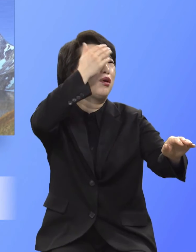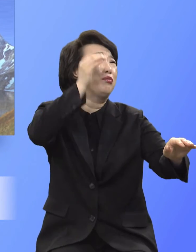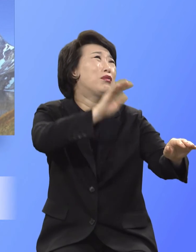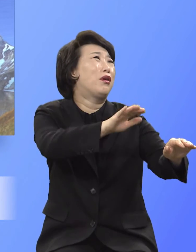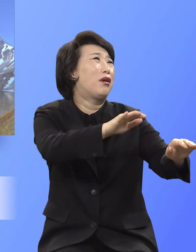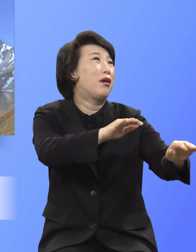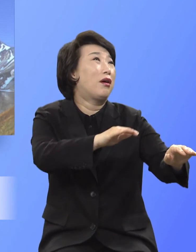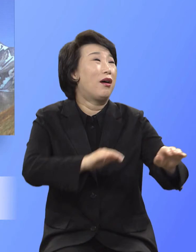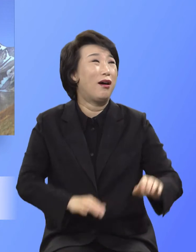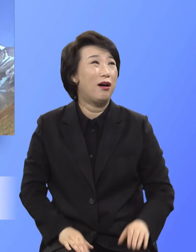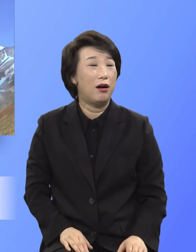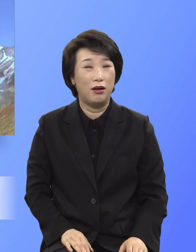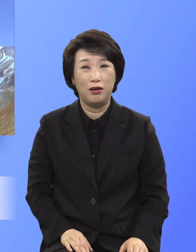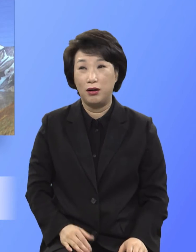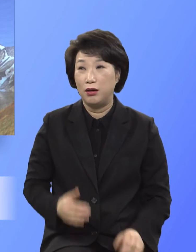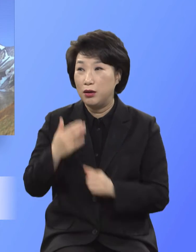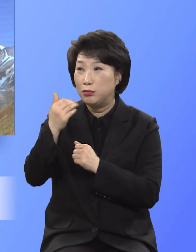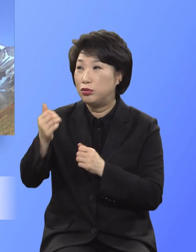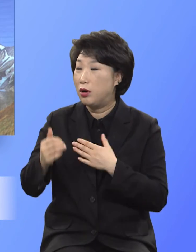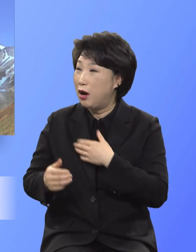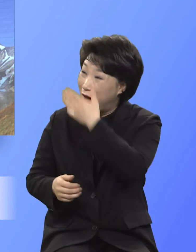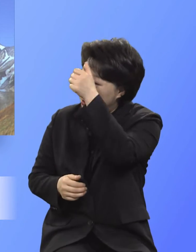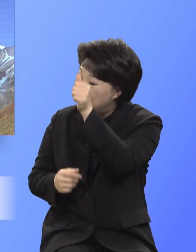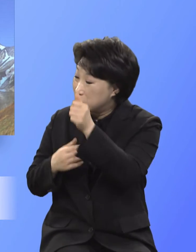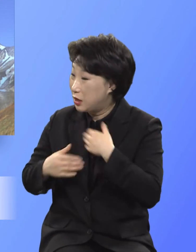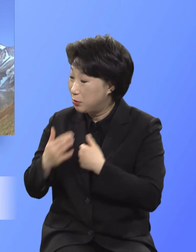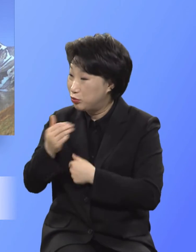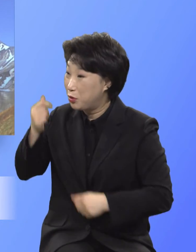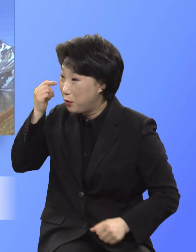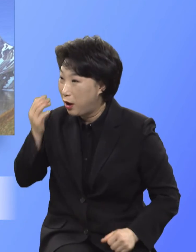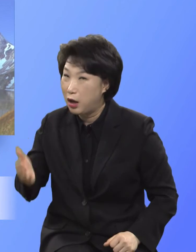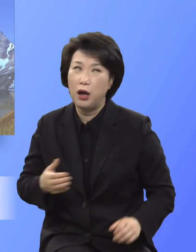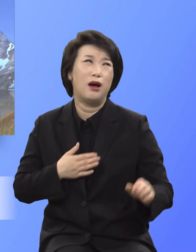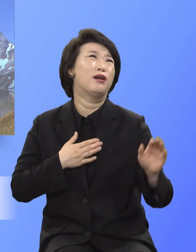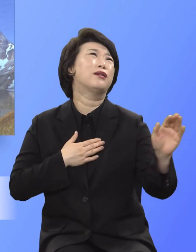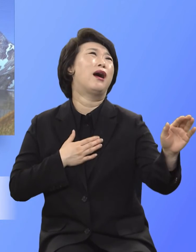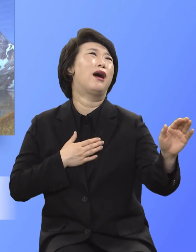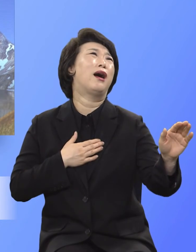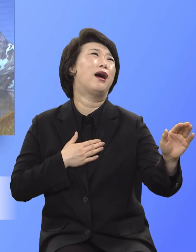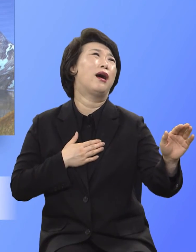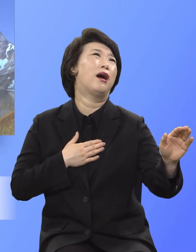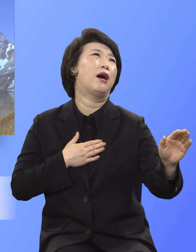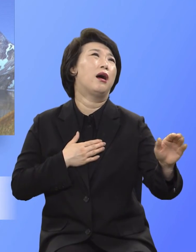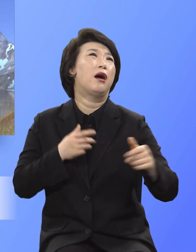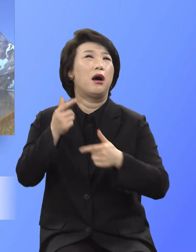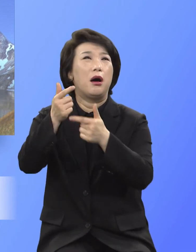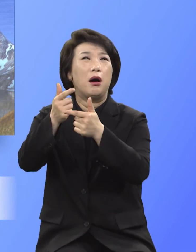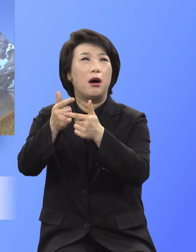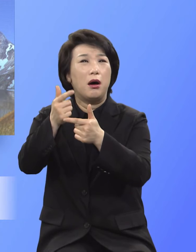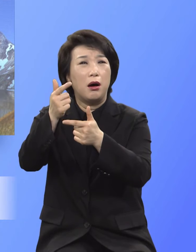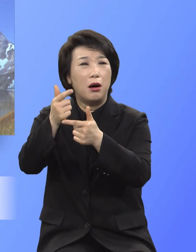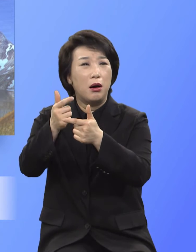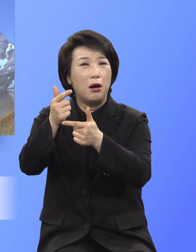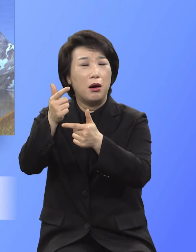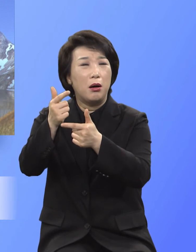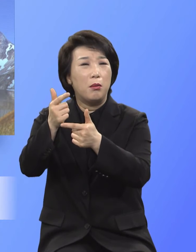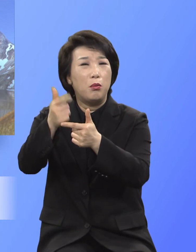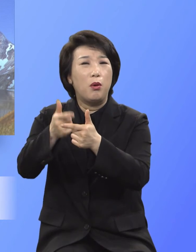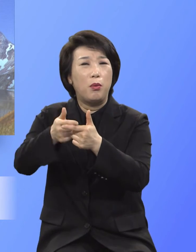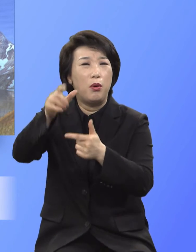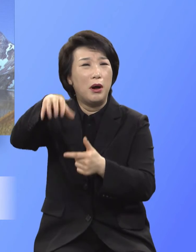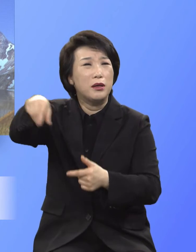할아버지 무슨 일로 부르셨대요? 나 목포에서 왔는데